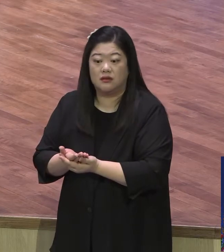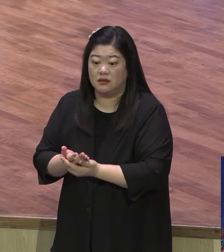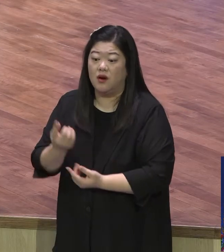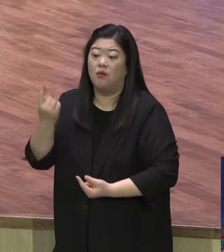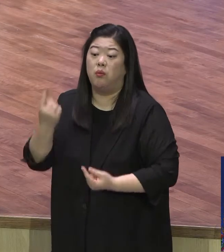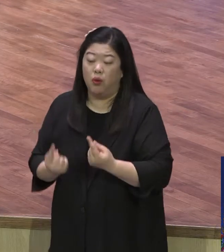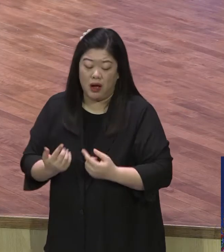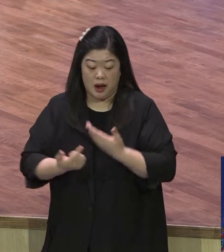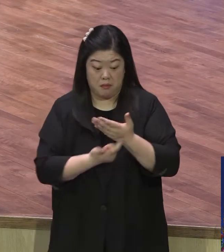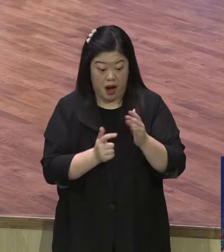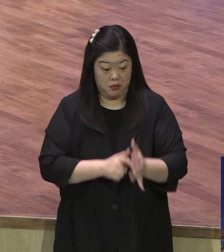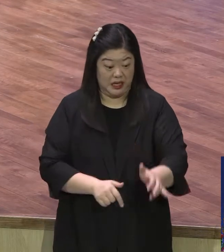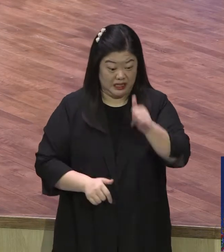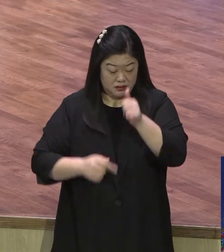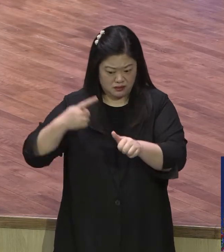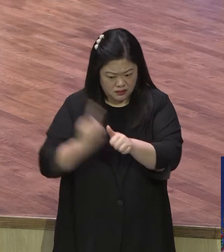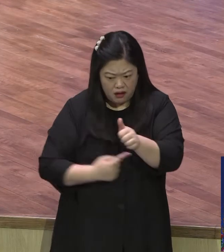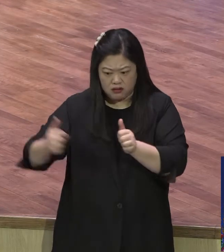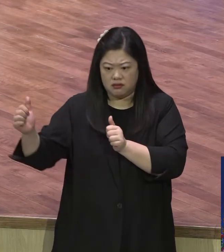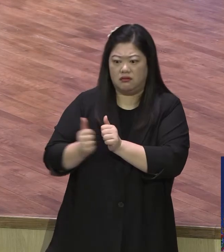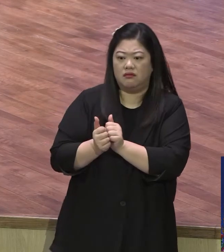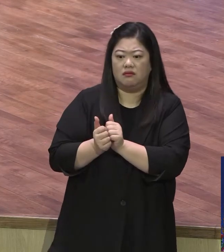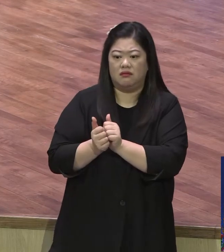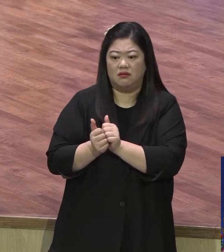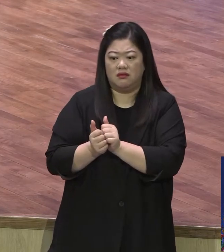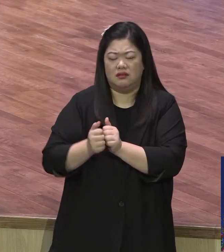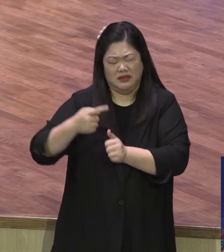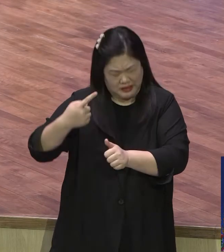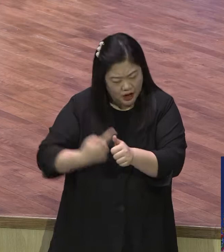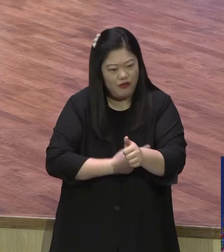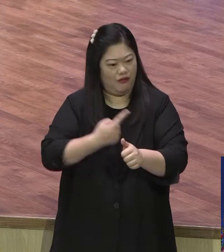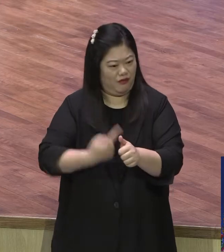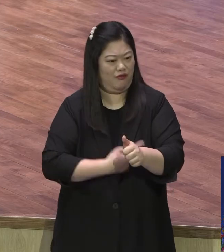가슴을 가시고 있는 자에게 항상 함께 해 주신다는 거예요